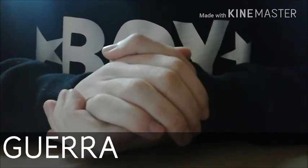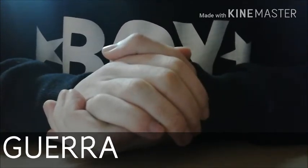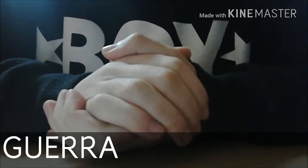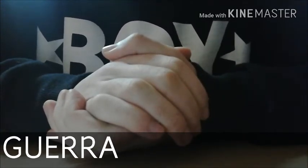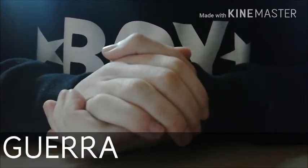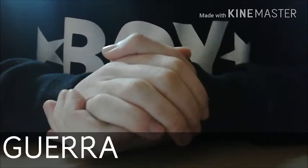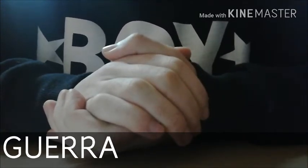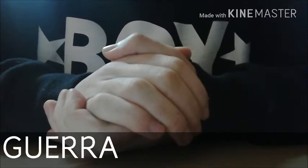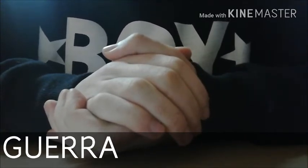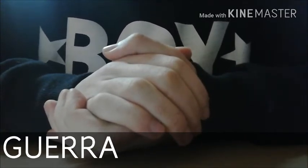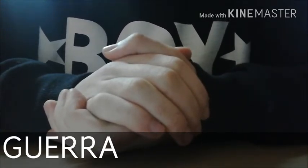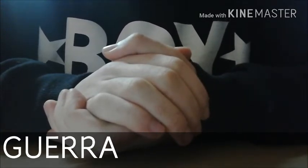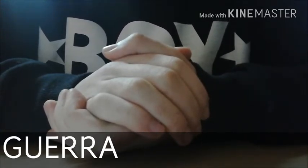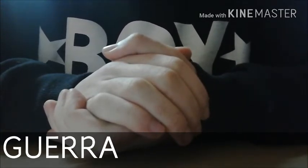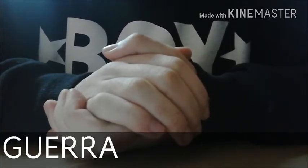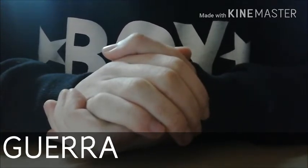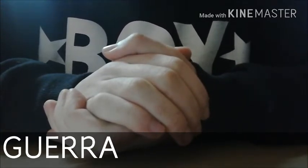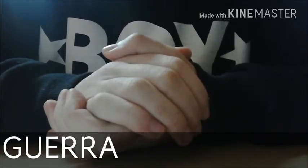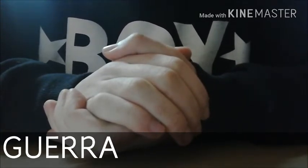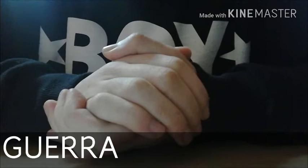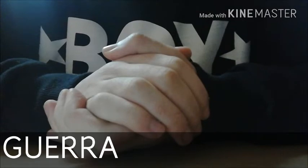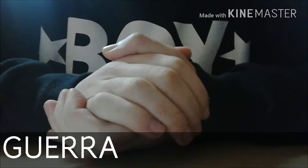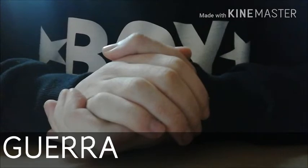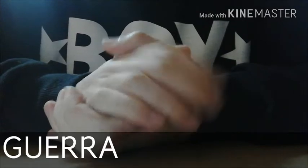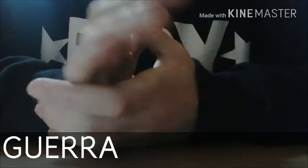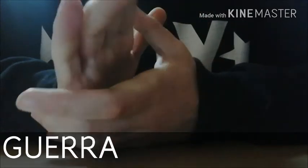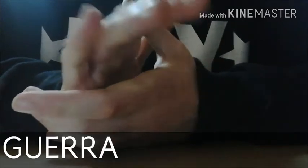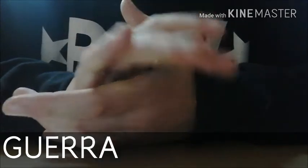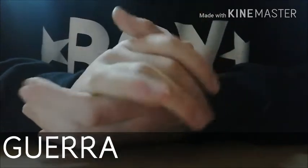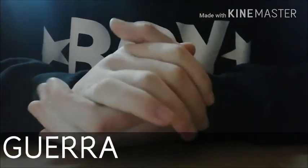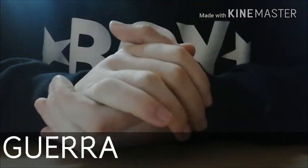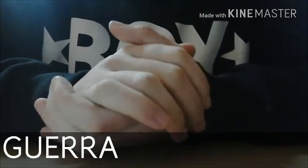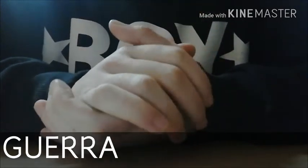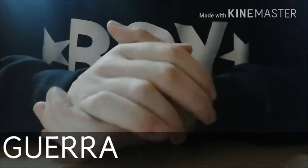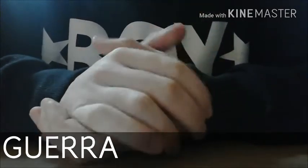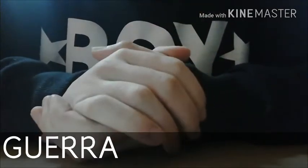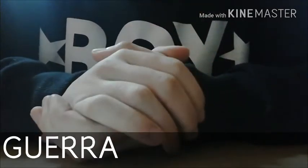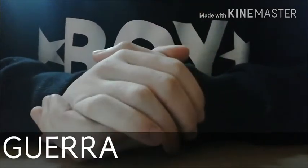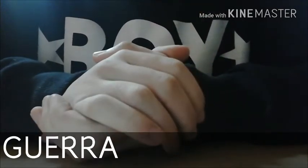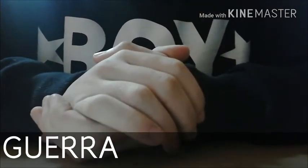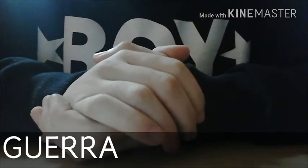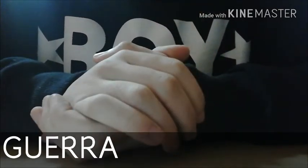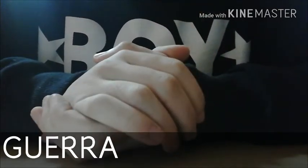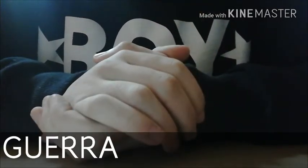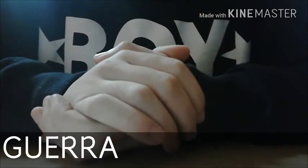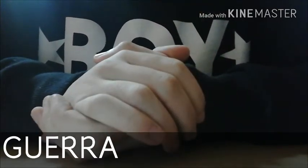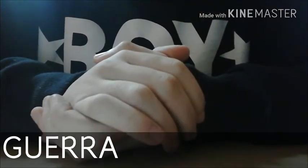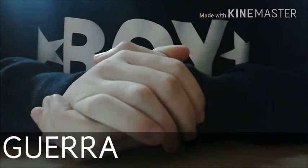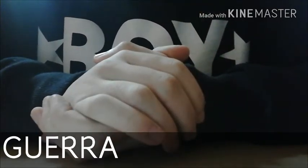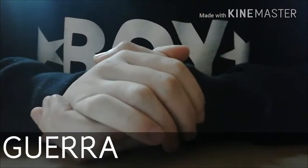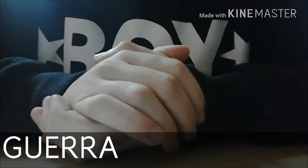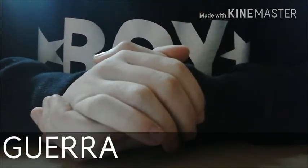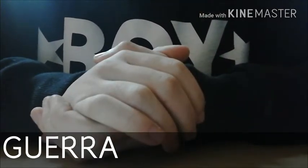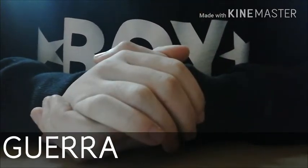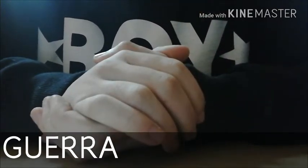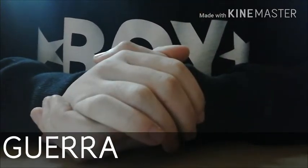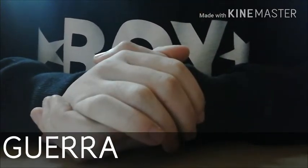andiamo ad analizzare la stessa parola guerra ma prima di farlo ho perso altri degli iscritti ieri